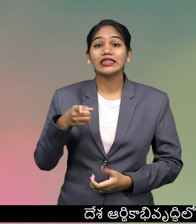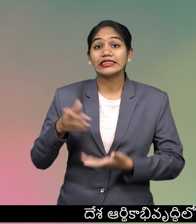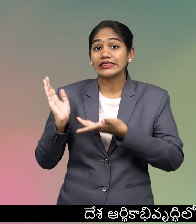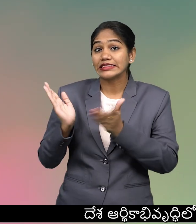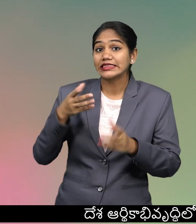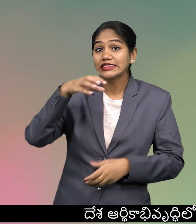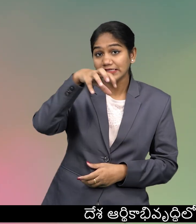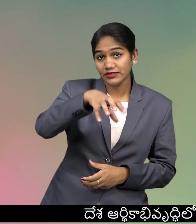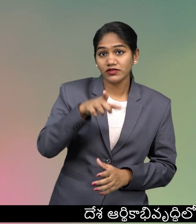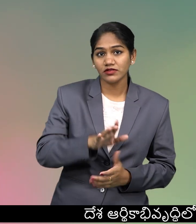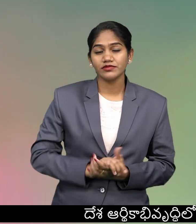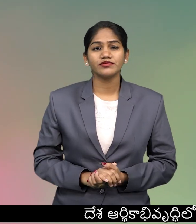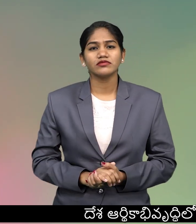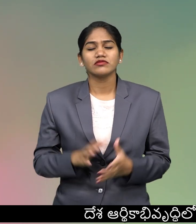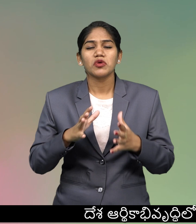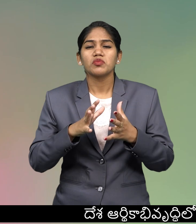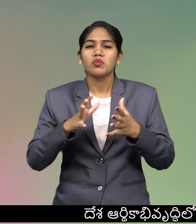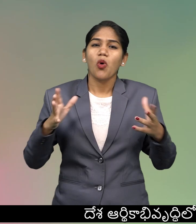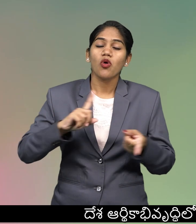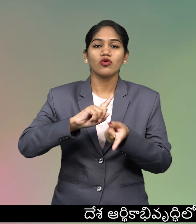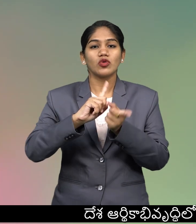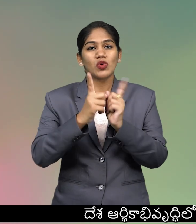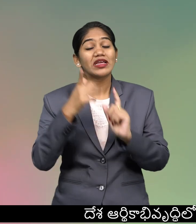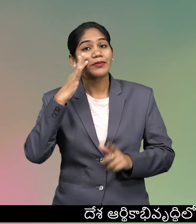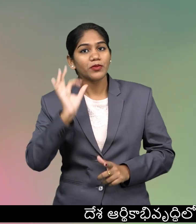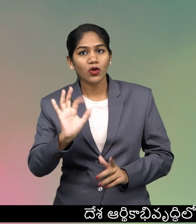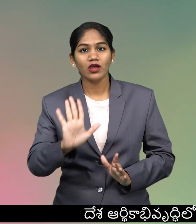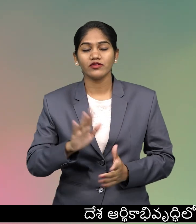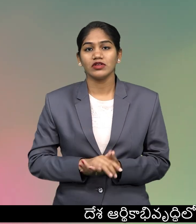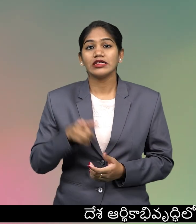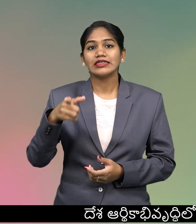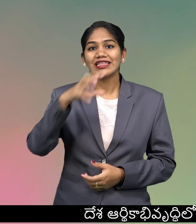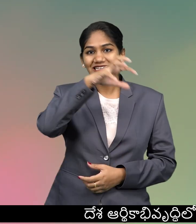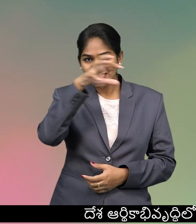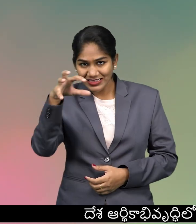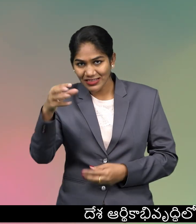దేశ ఆర్థికాభివృద్ధిలో సేవారంగానికి భారీ పాత్ర ఉంది.